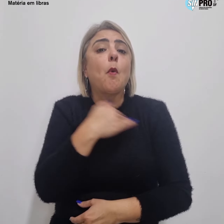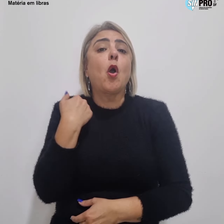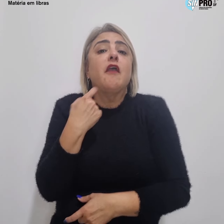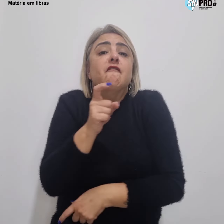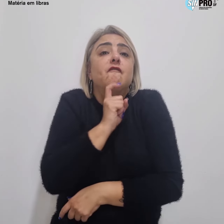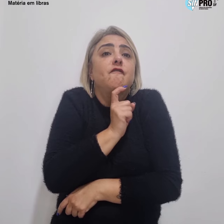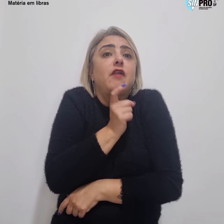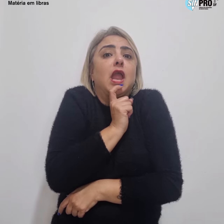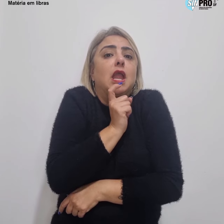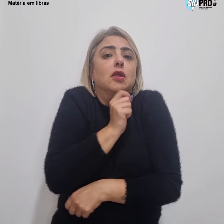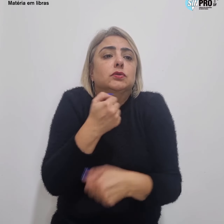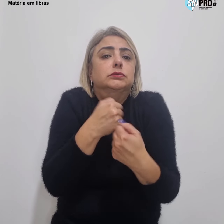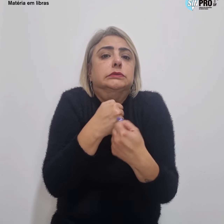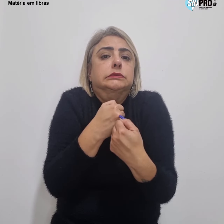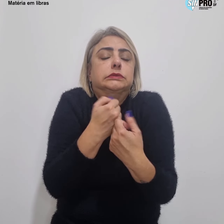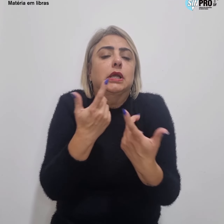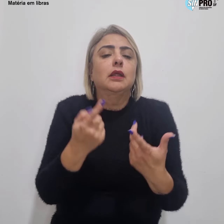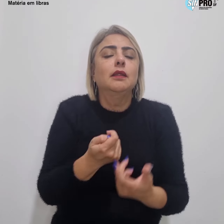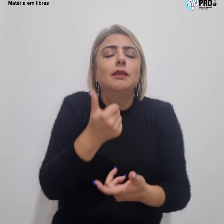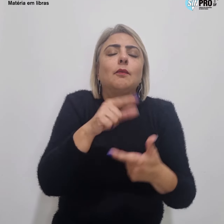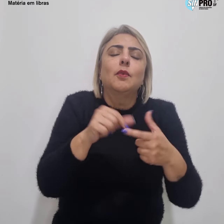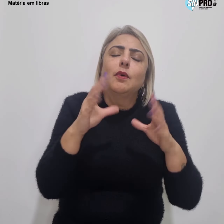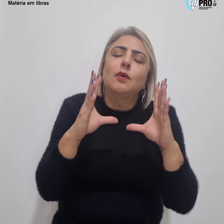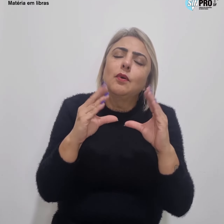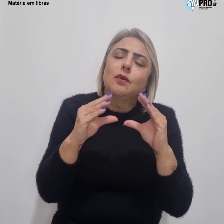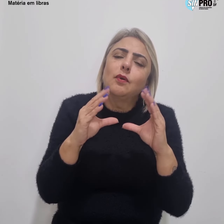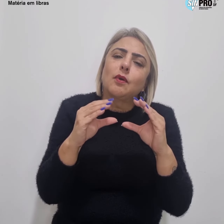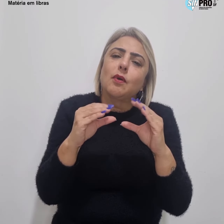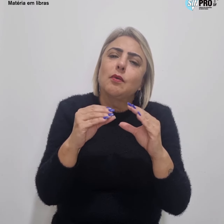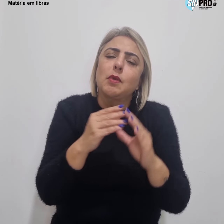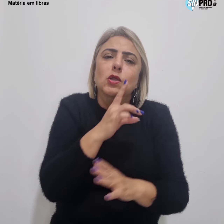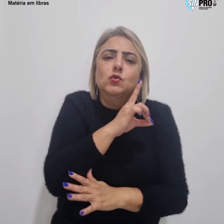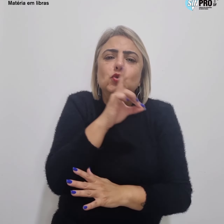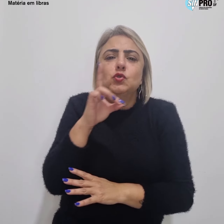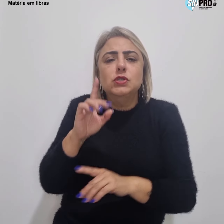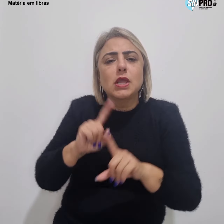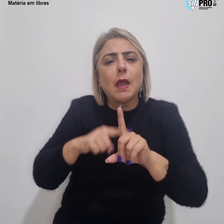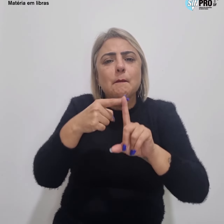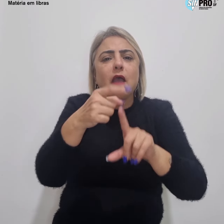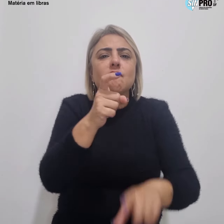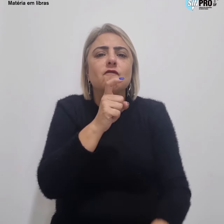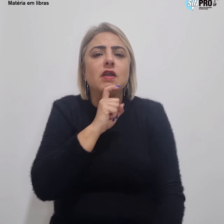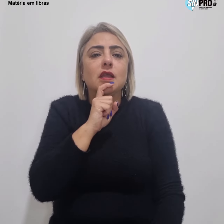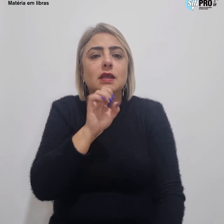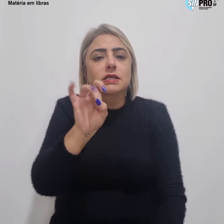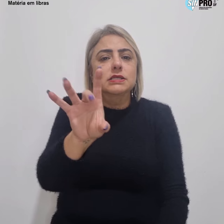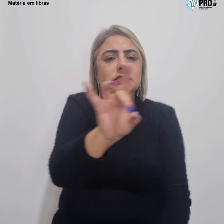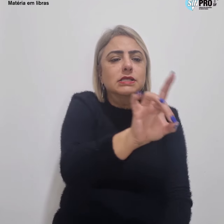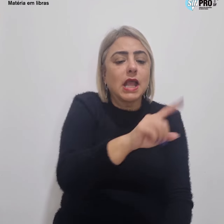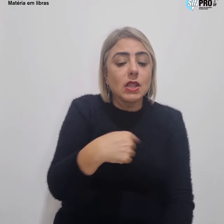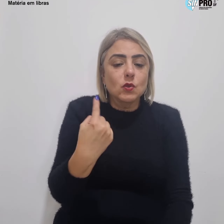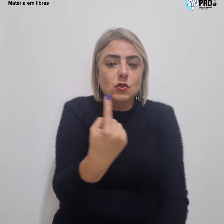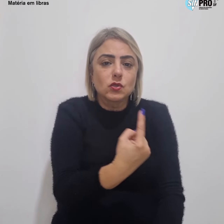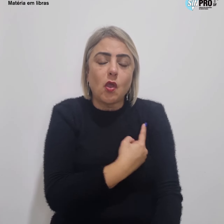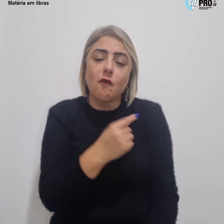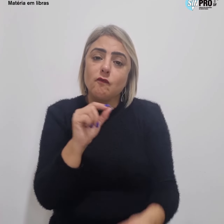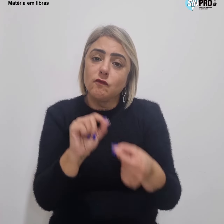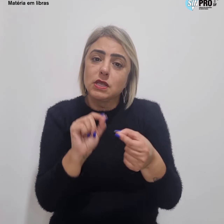e ter um pouco de conforto nos dias mais gelados. Se cada um de nós fizer um pouco,